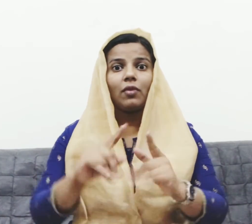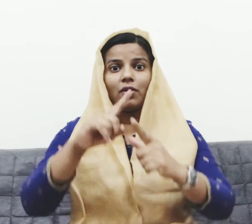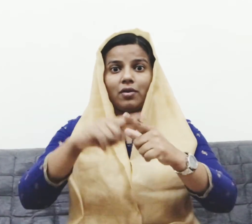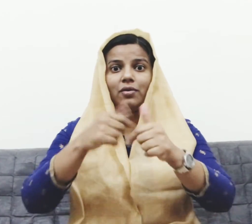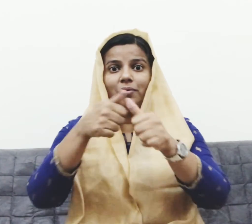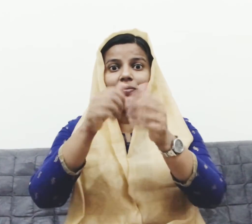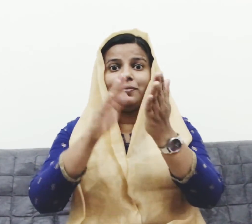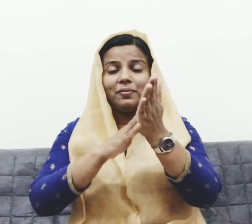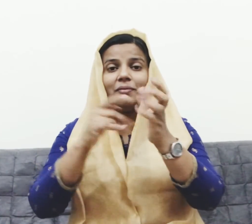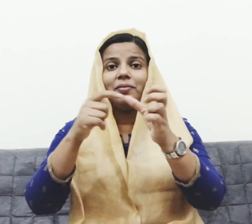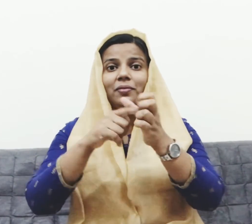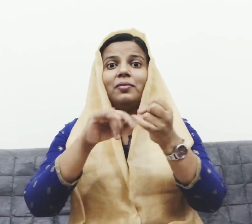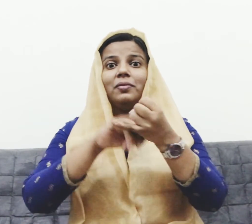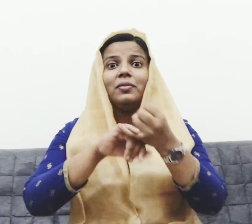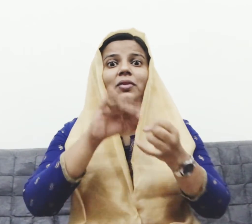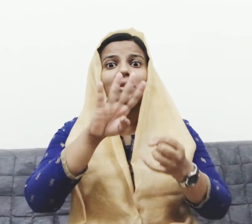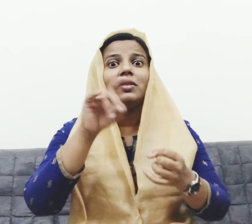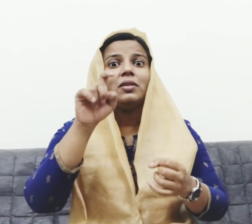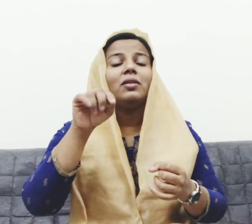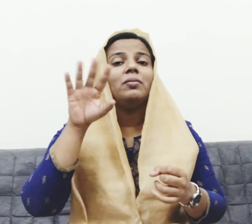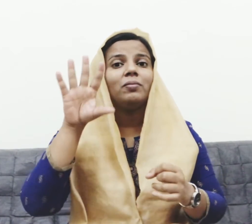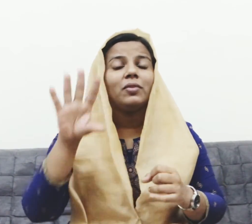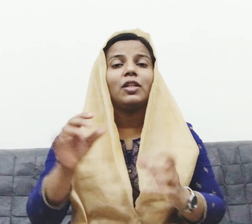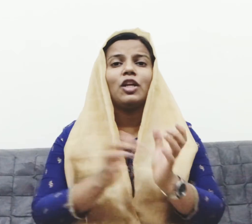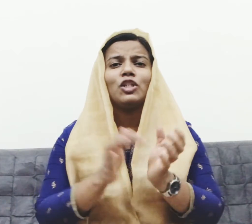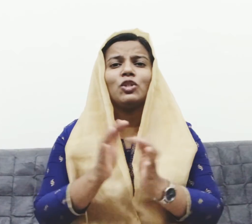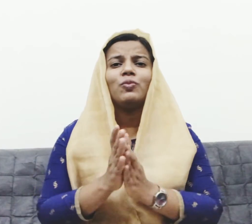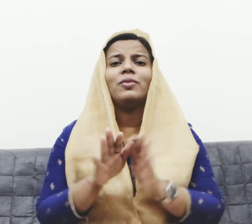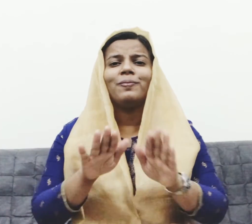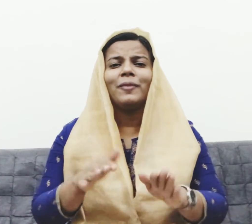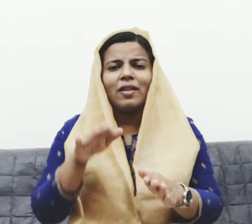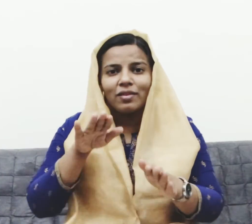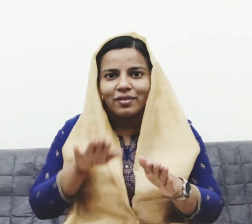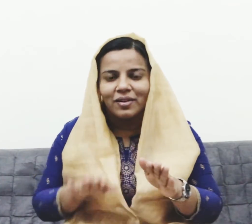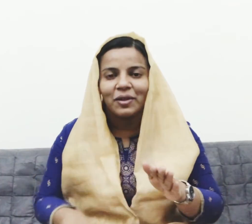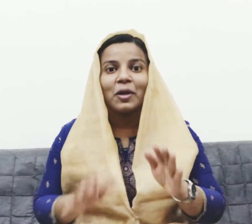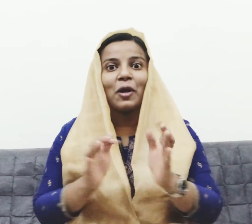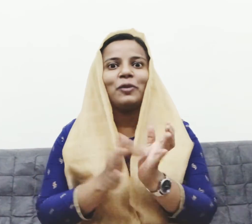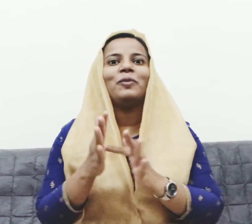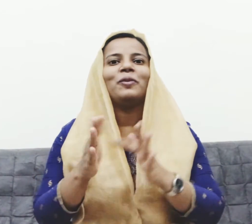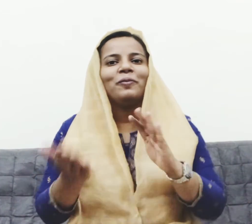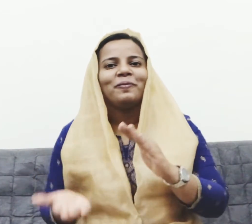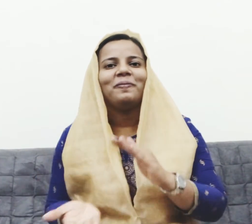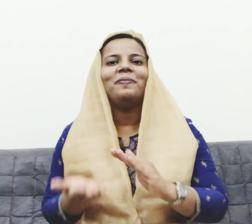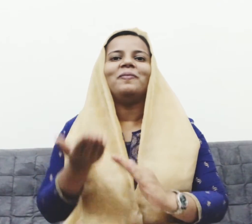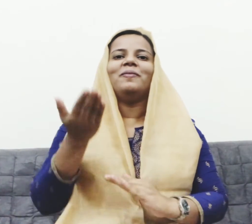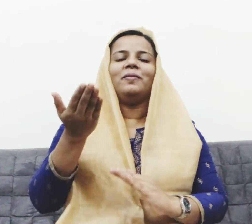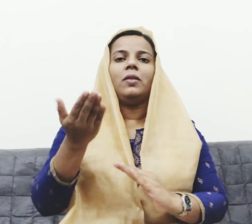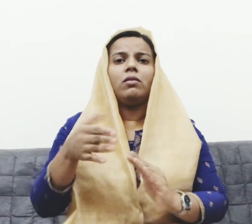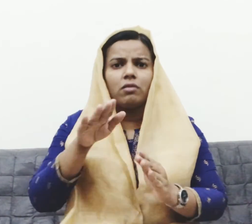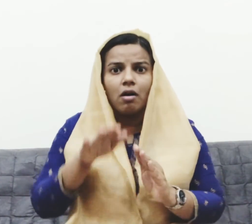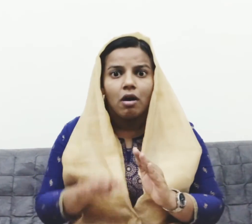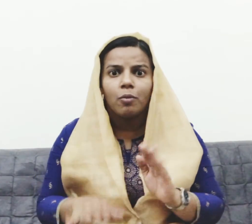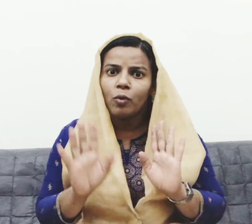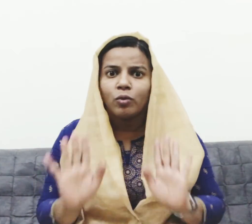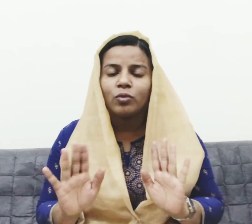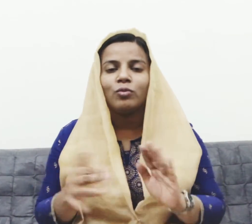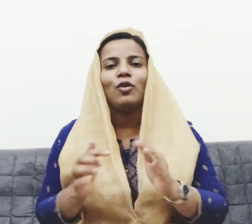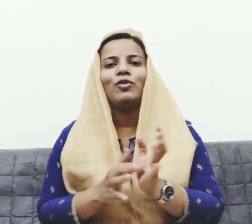അതാണ് യാക്കോബ് ലേഖനം 4:10 പറഞ്ഞത്, കർത്താവിൻ്റെ സന്നിധി താഴ്വീൻ എന്നാൽ അവൻ നിങ്ങളെ ഉയർത്തും. അപ്പോൾ നമ്മൾ എന്ത് ചെയ്യണം? താഴ്മയുണ്ടെങ്കിലേ നമുക്കിത്